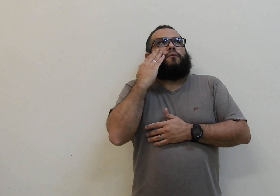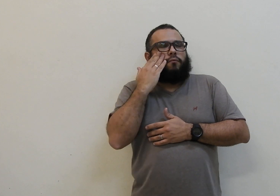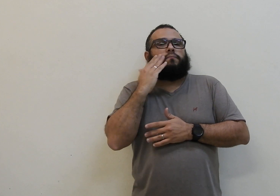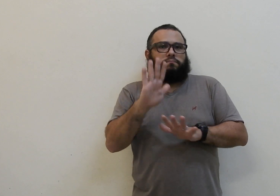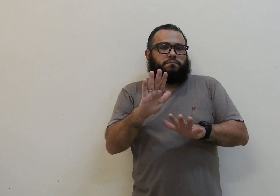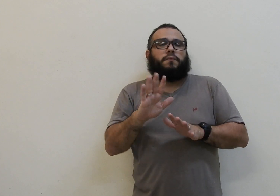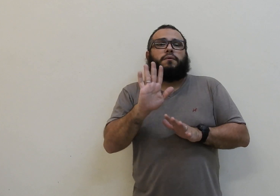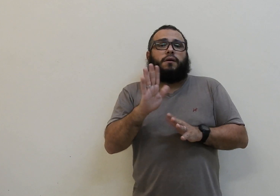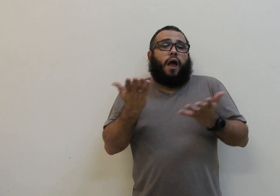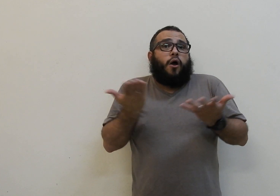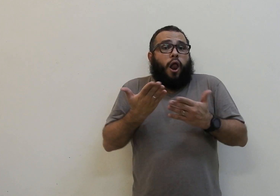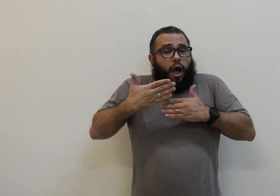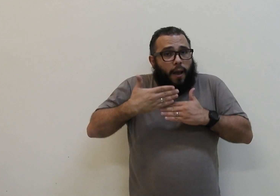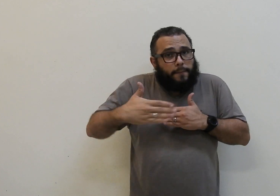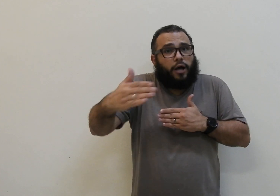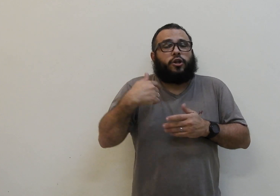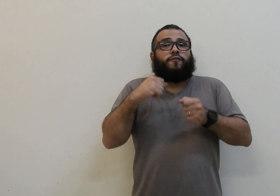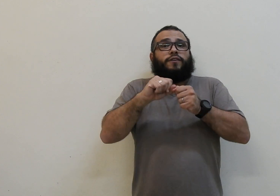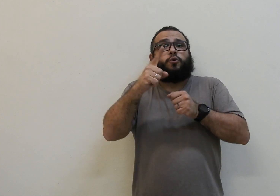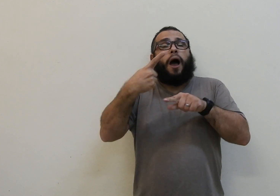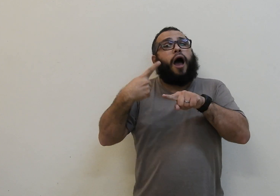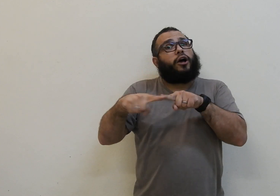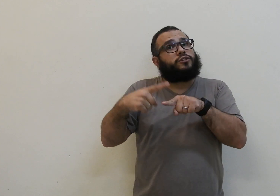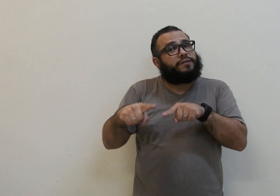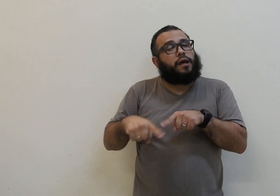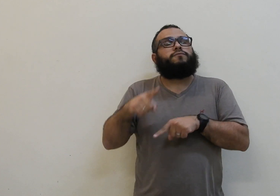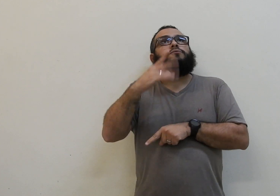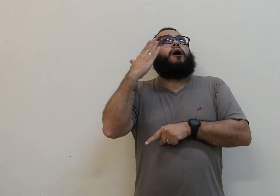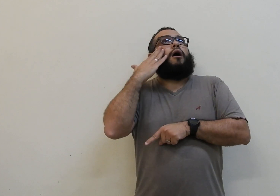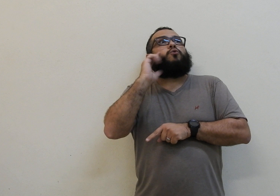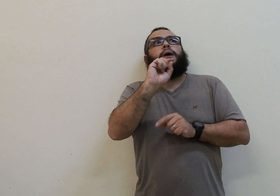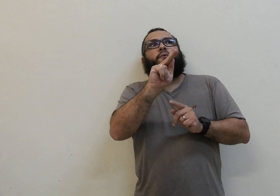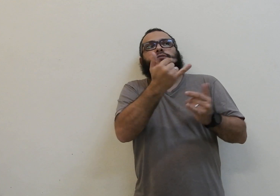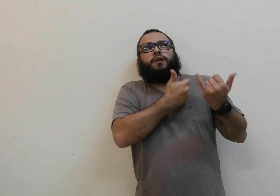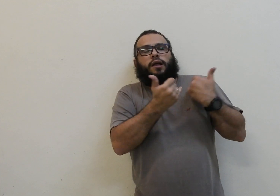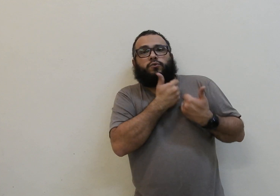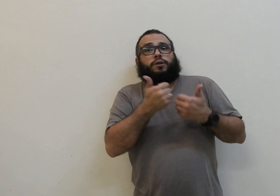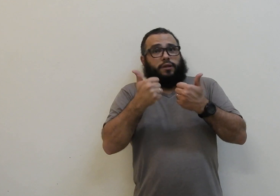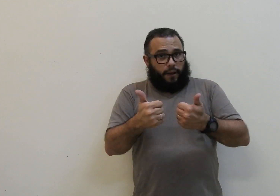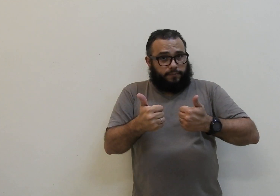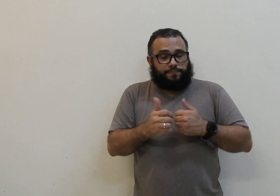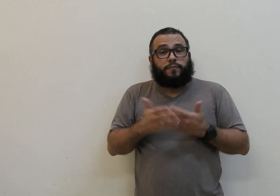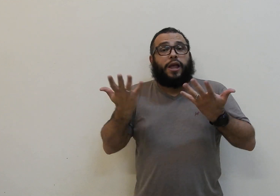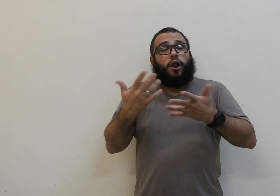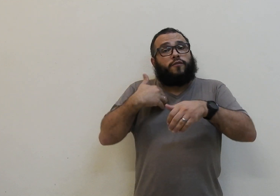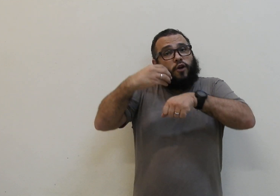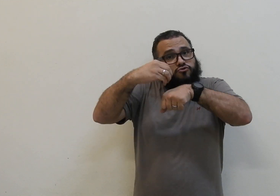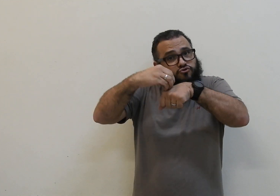aulas anteriores, mas é que vocês possam acessar duas bibliografias e sempre pensar